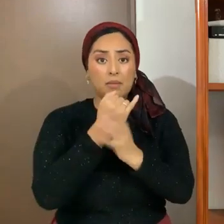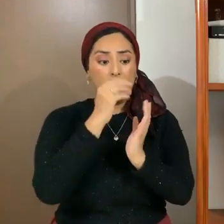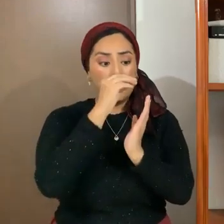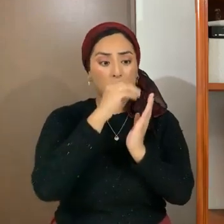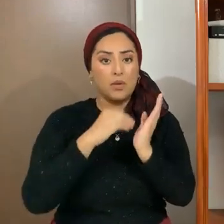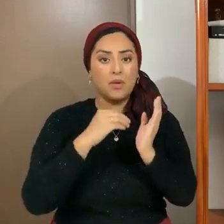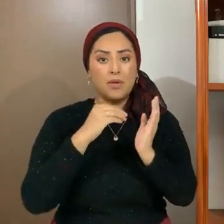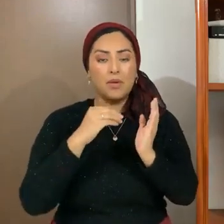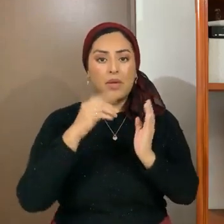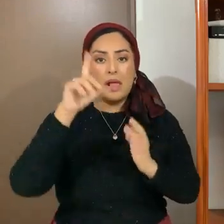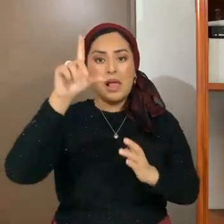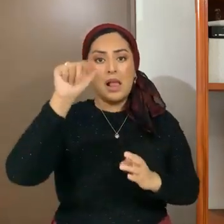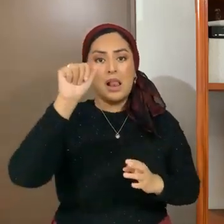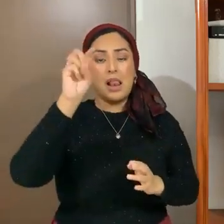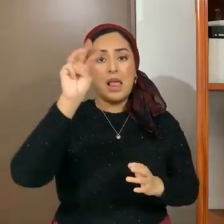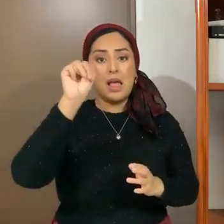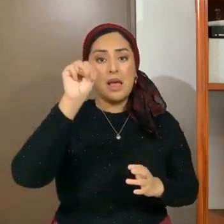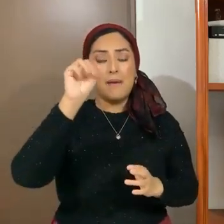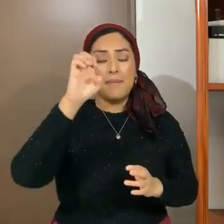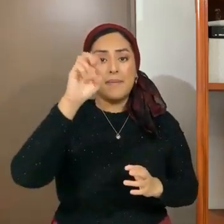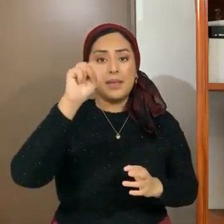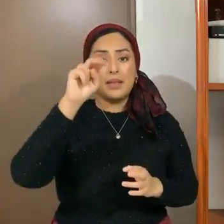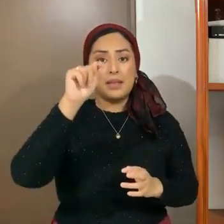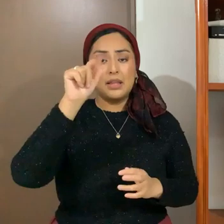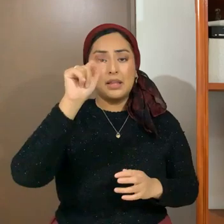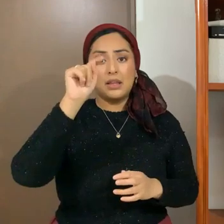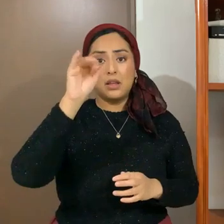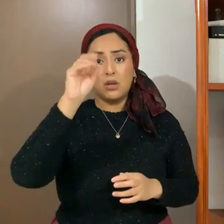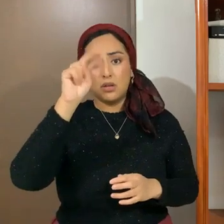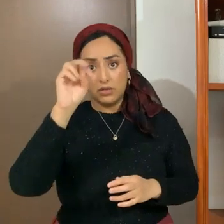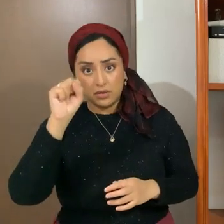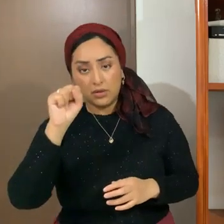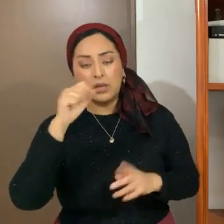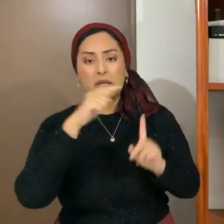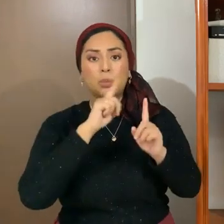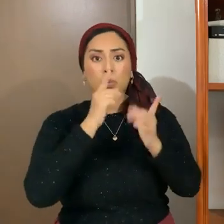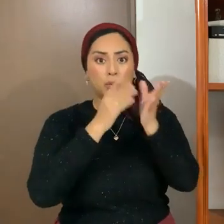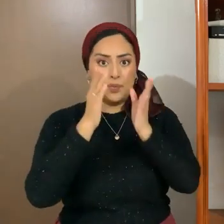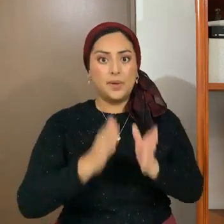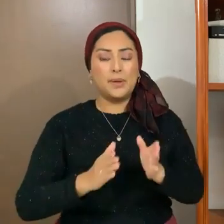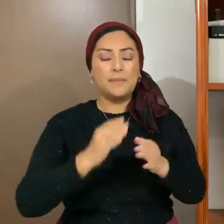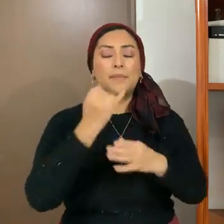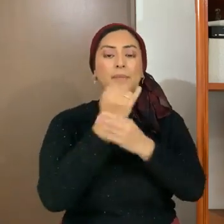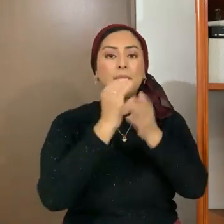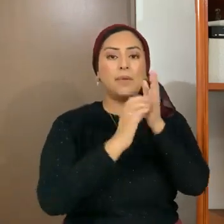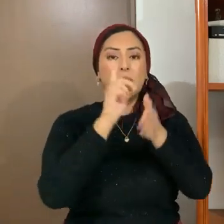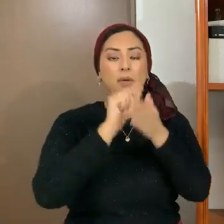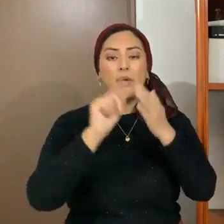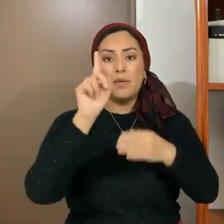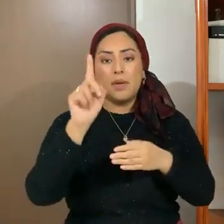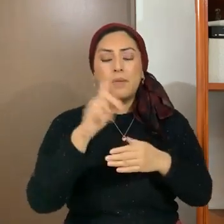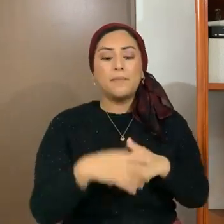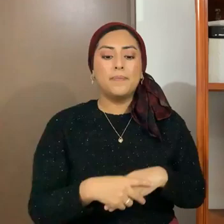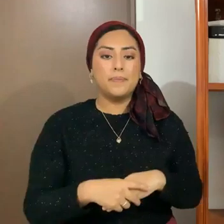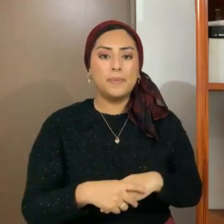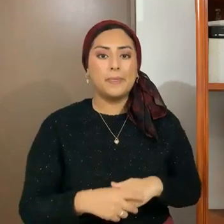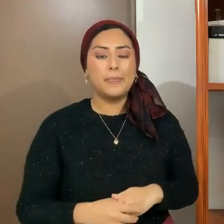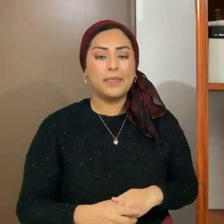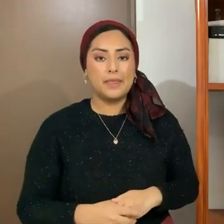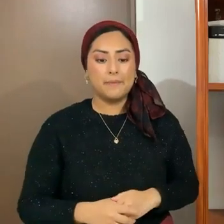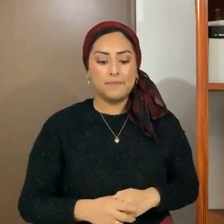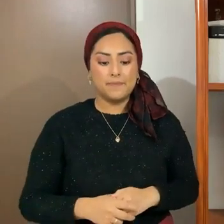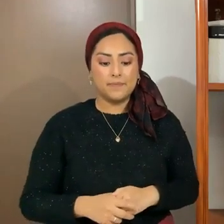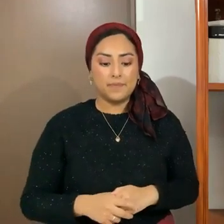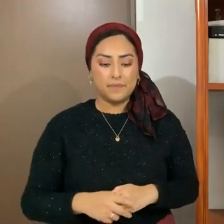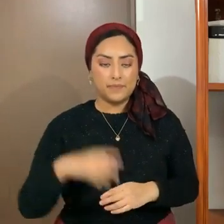escribió Lamentaciones, él era un verdadero siervo de Yahweh. Amén. Entonces Jeremías 1, verso 1. Y vamos a leer un poquito